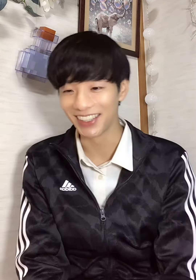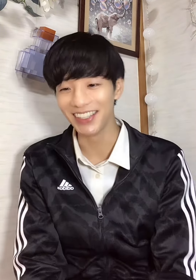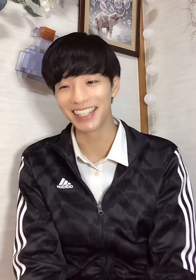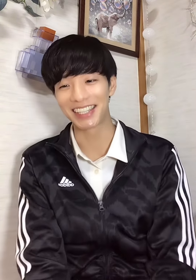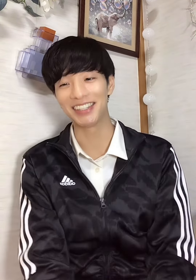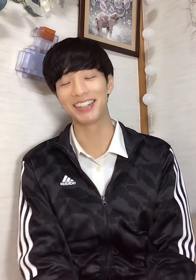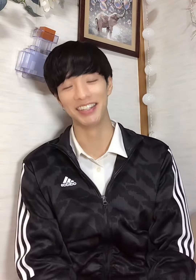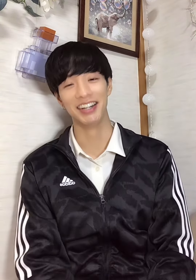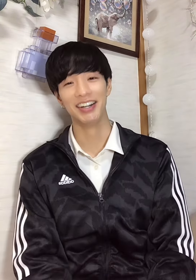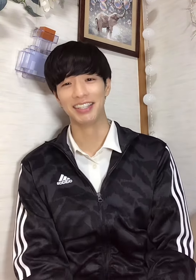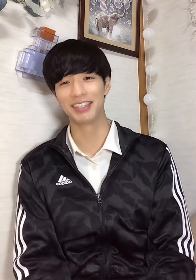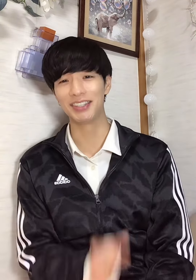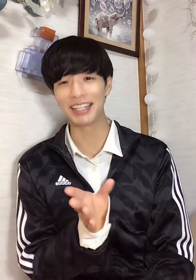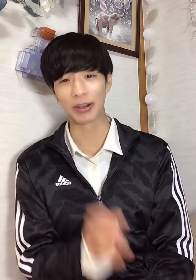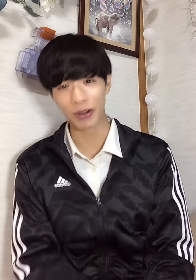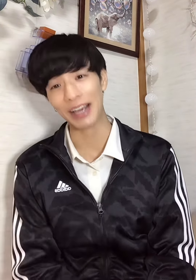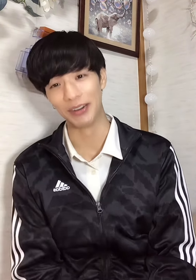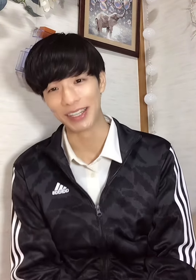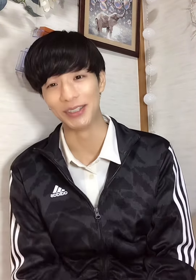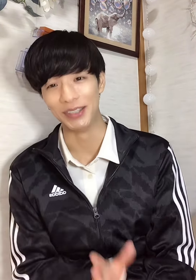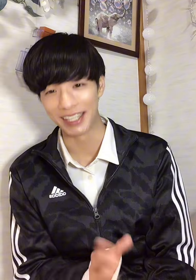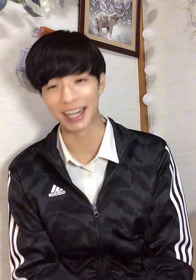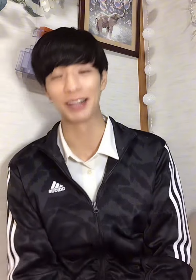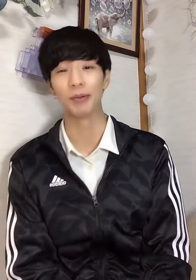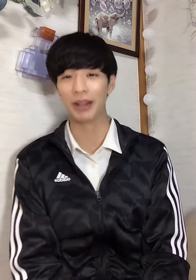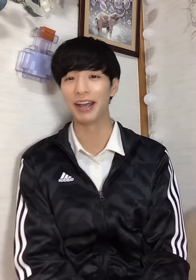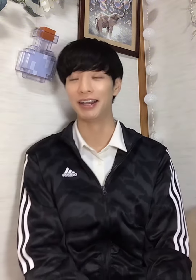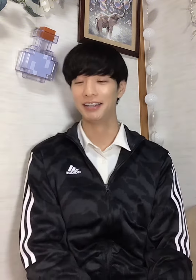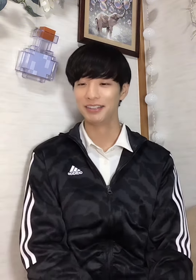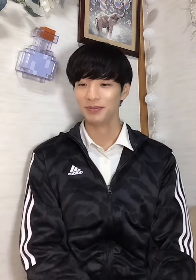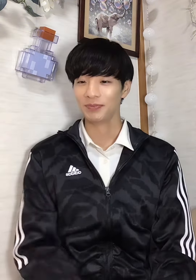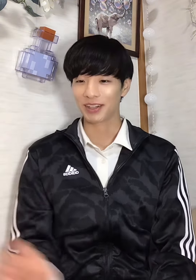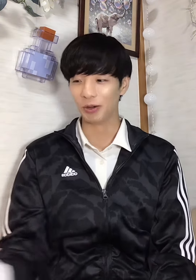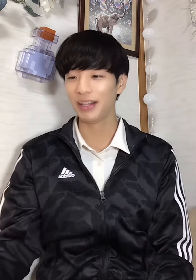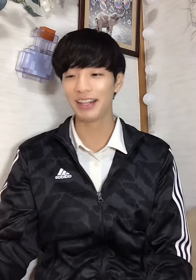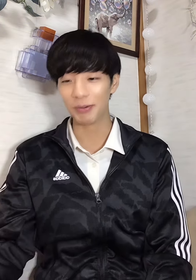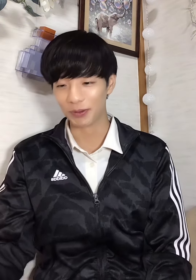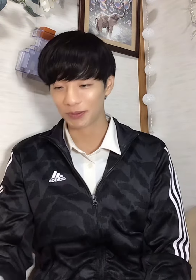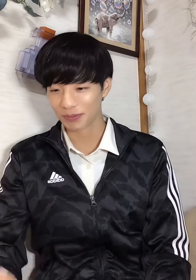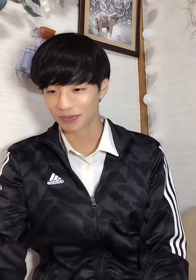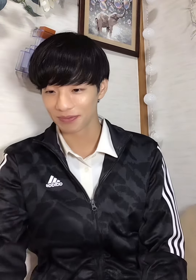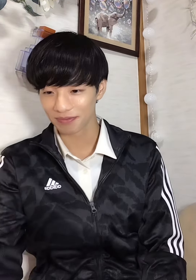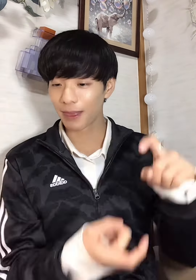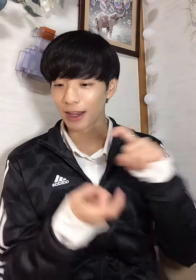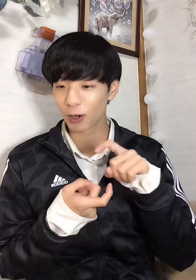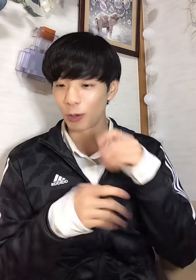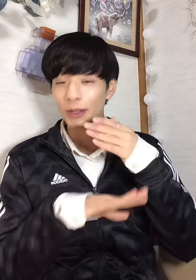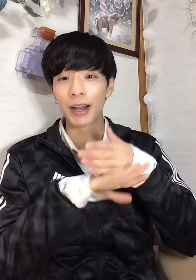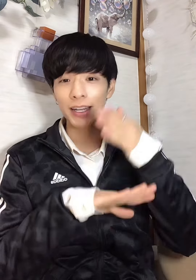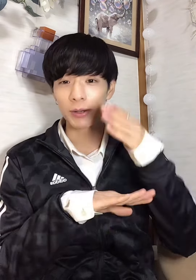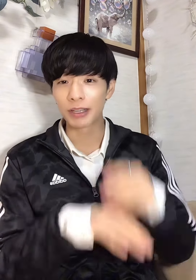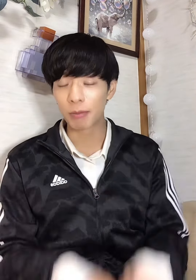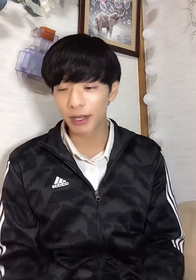急に聞くって、すぐ出てこないよね。急に聞かれてもね。ごめんね、もう。コメントありがとうござい